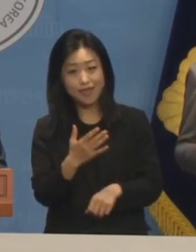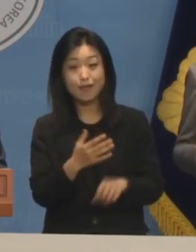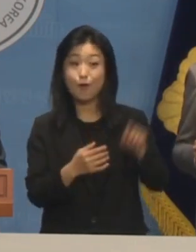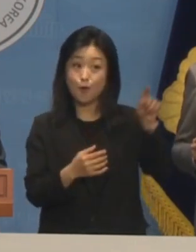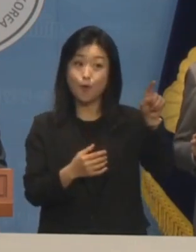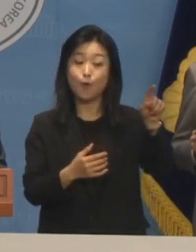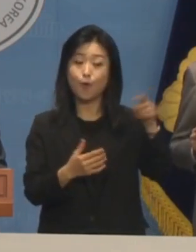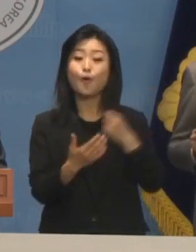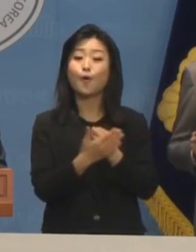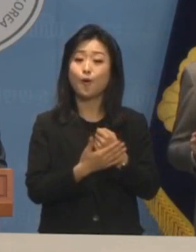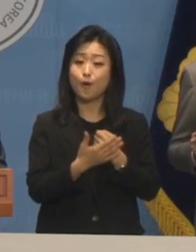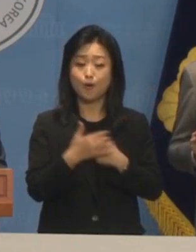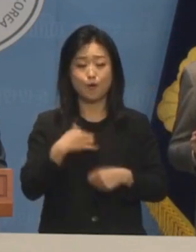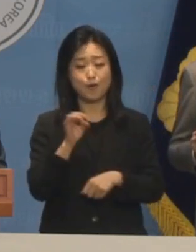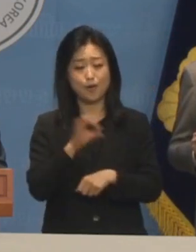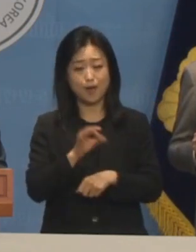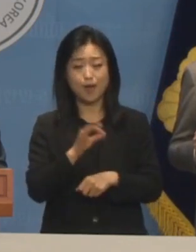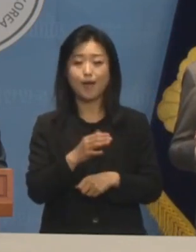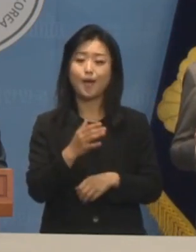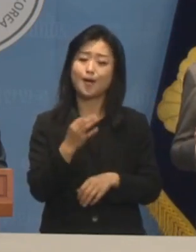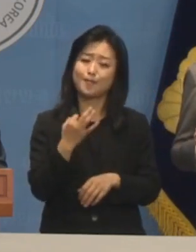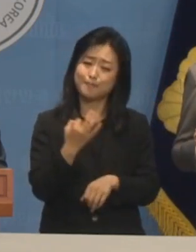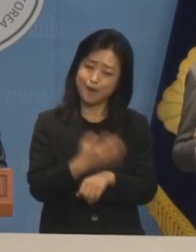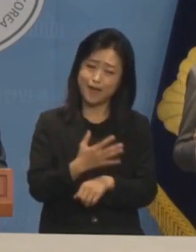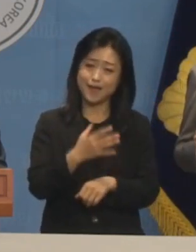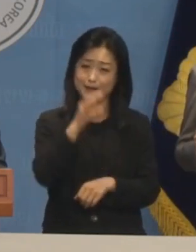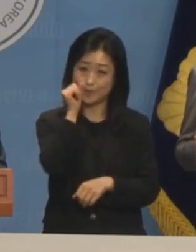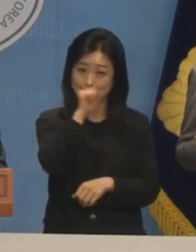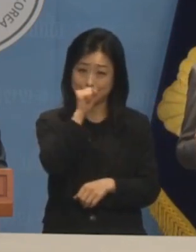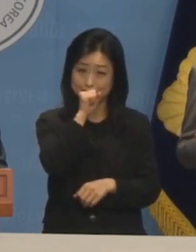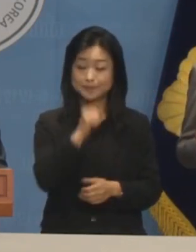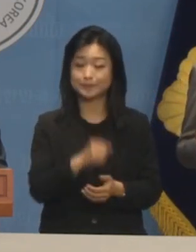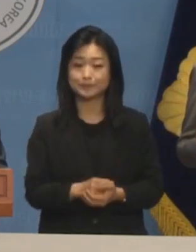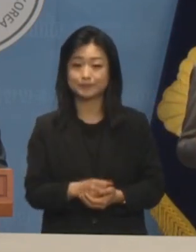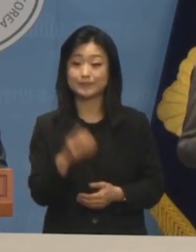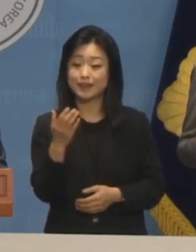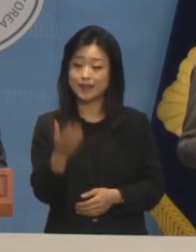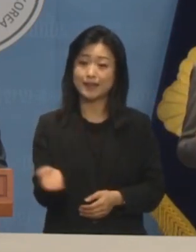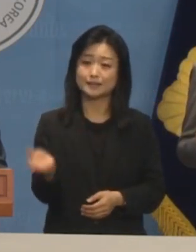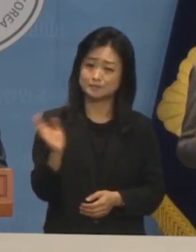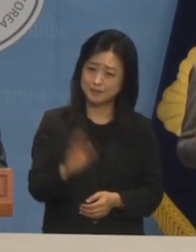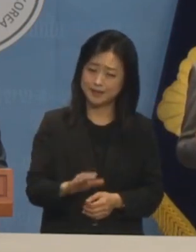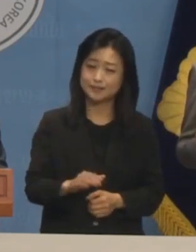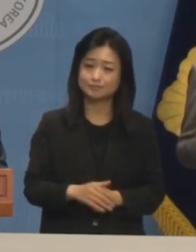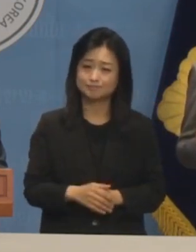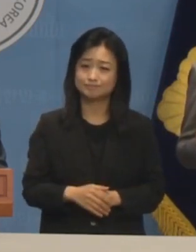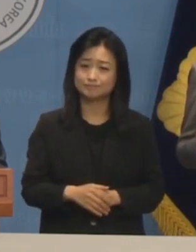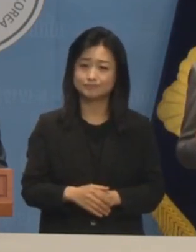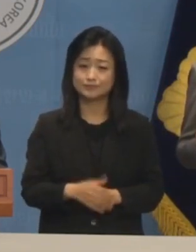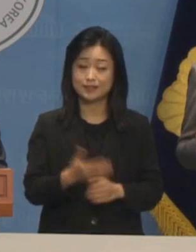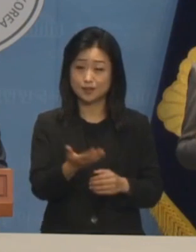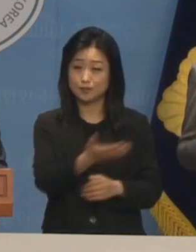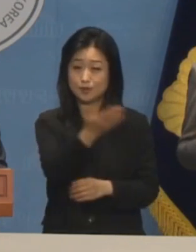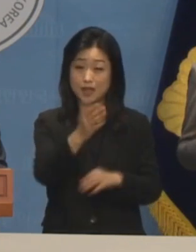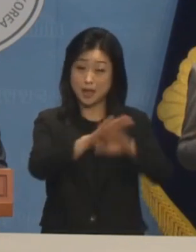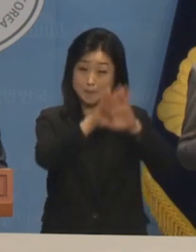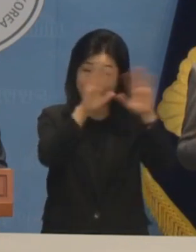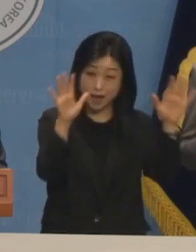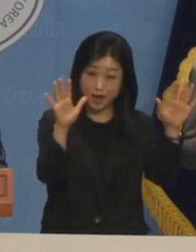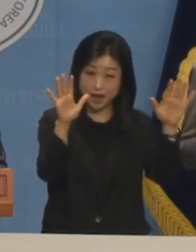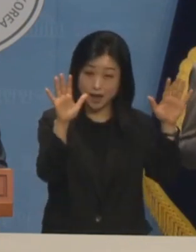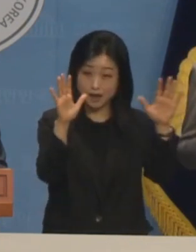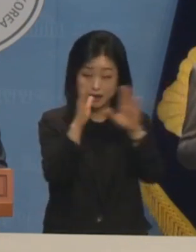가져다 둔 소비자 편익이란 것을 실감하고 있습니다. 하지만 세상 이치는 밝은 점이 있다면 그